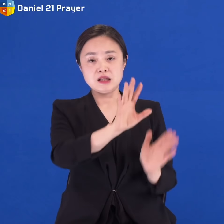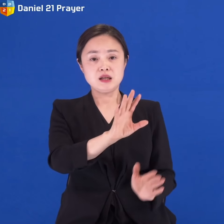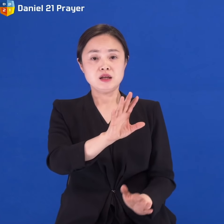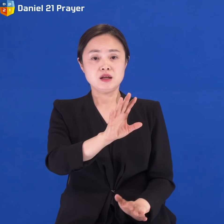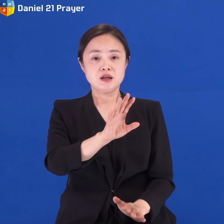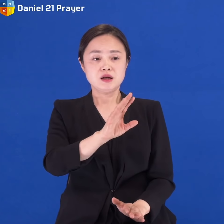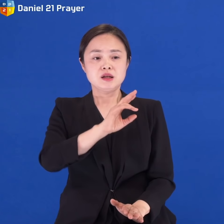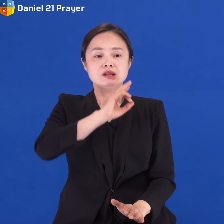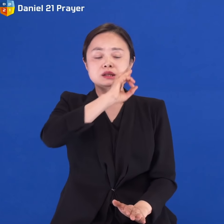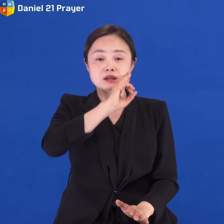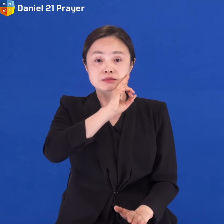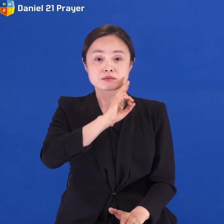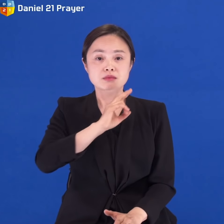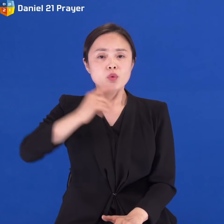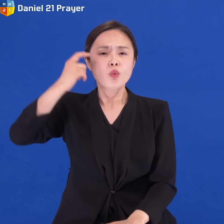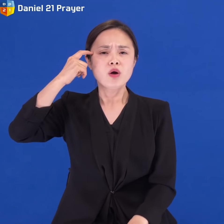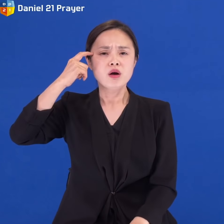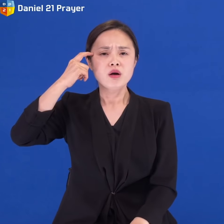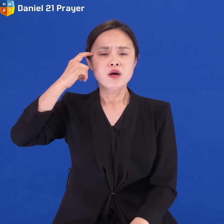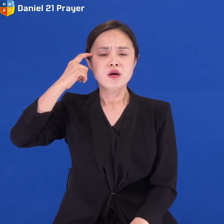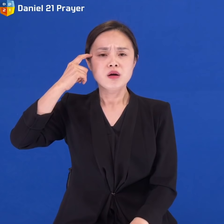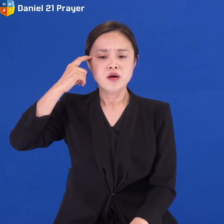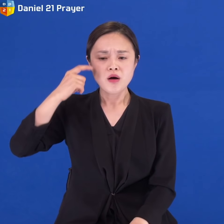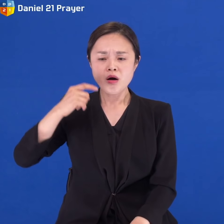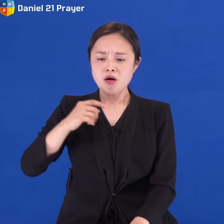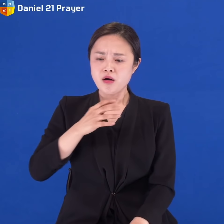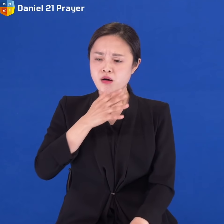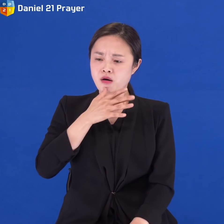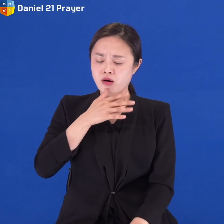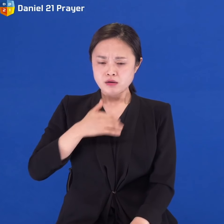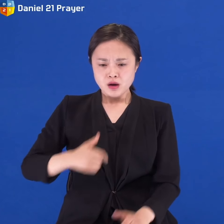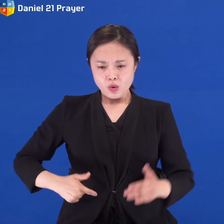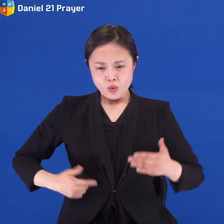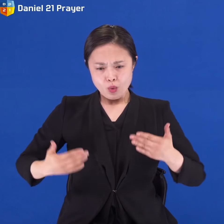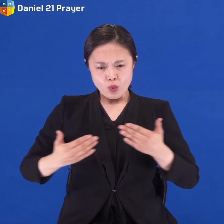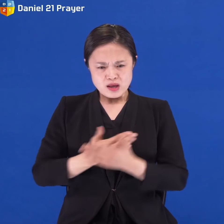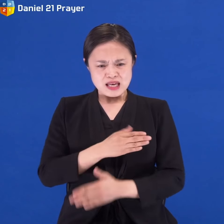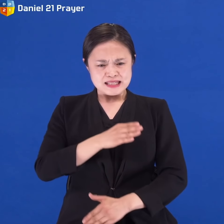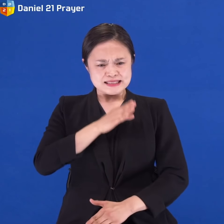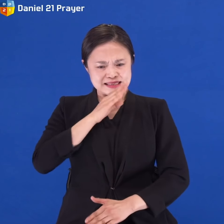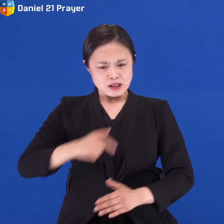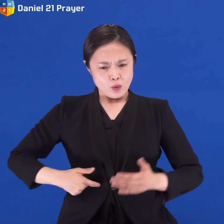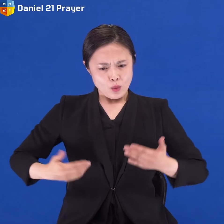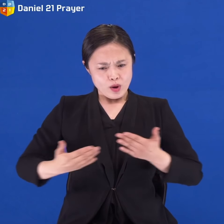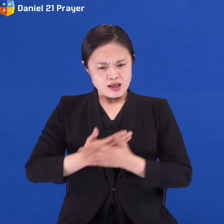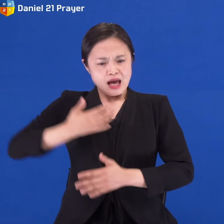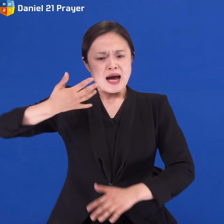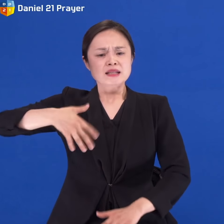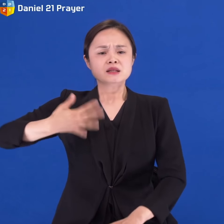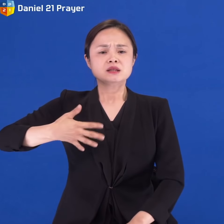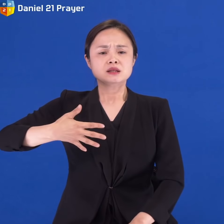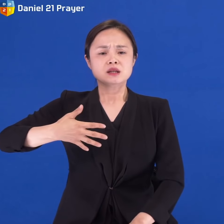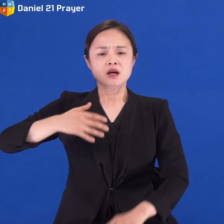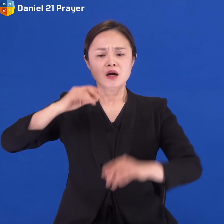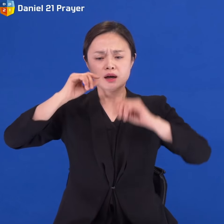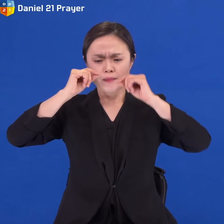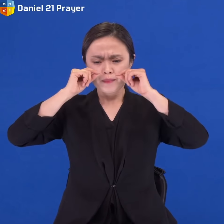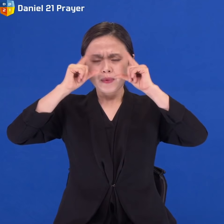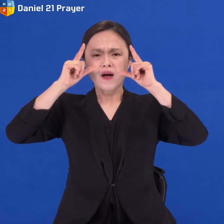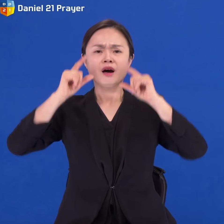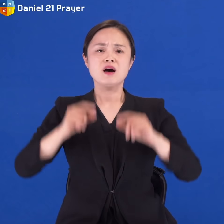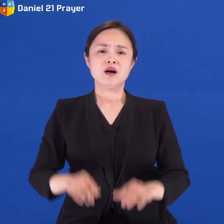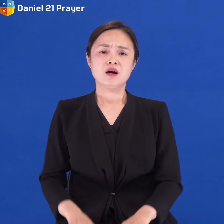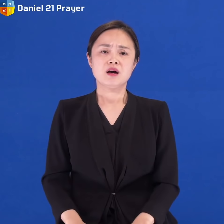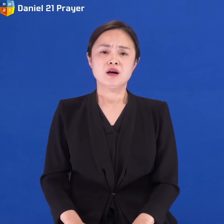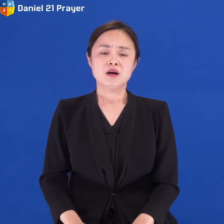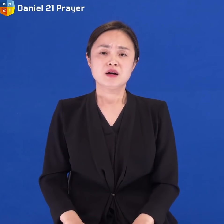앞에 회개할 자세가 안 돼 있더라고요, 제가. 소름 끼칩니다. 그 눈빛에